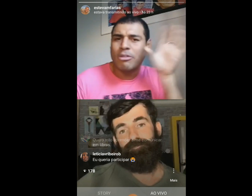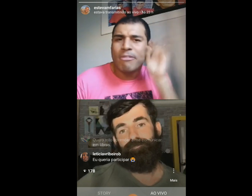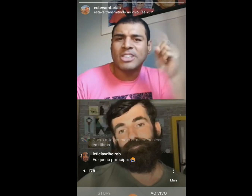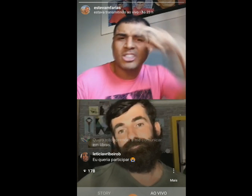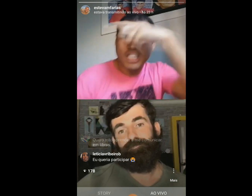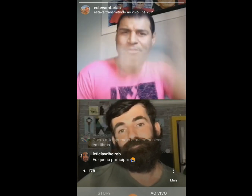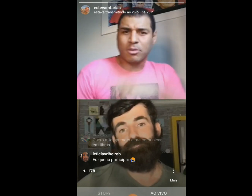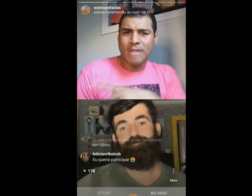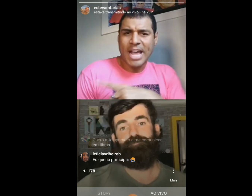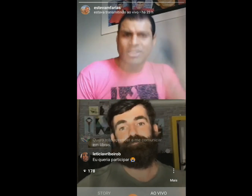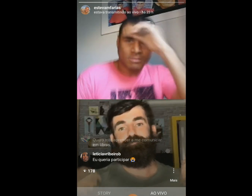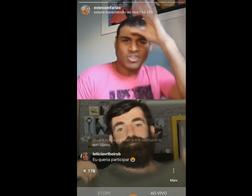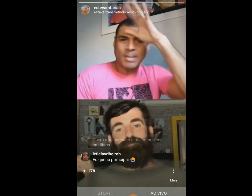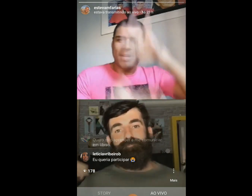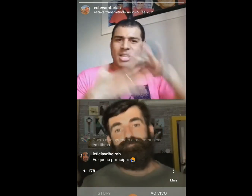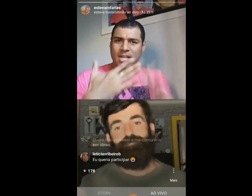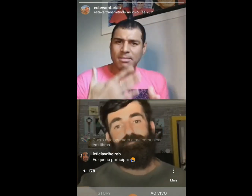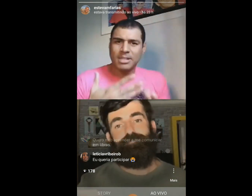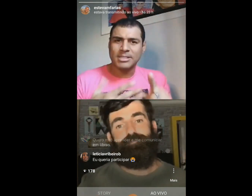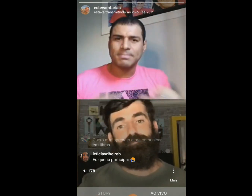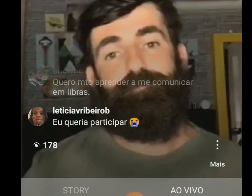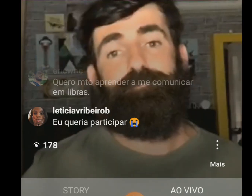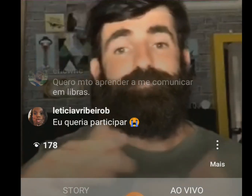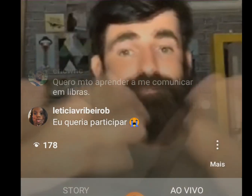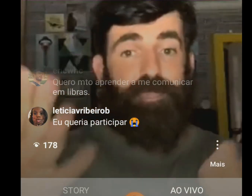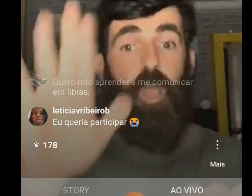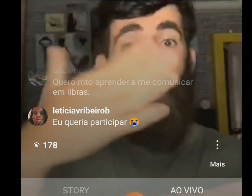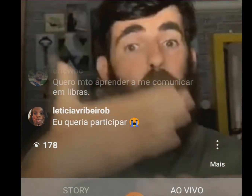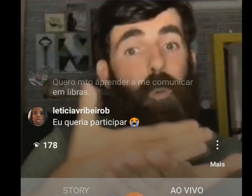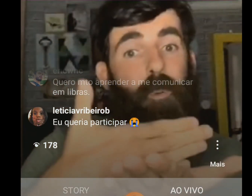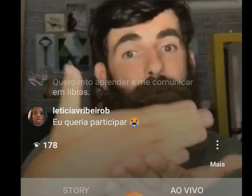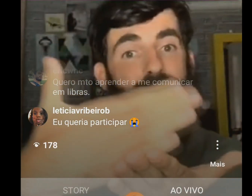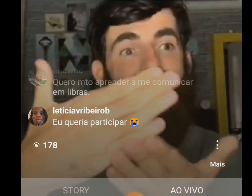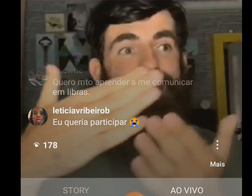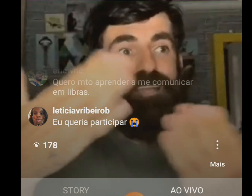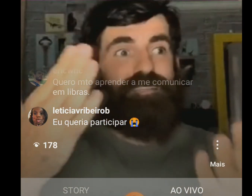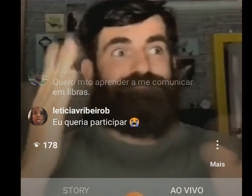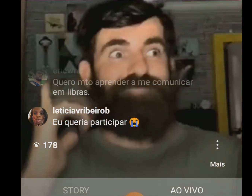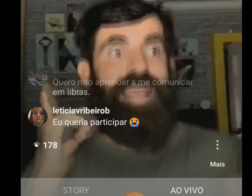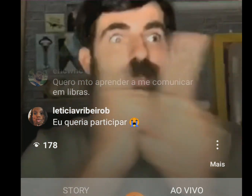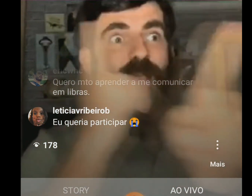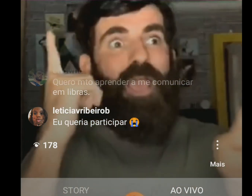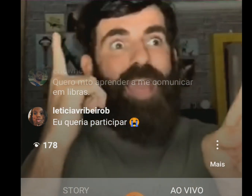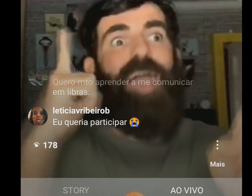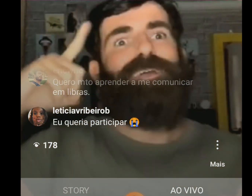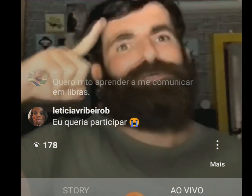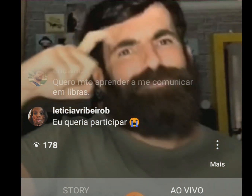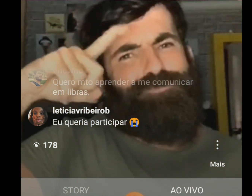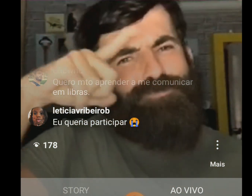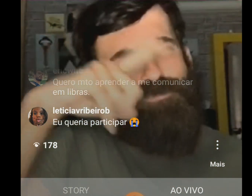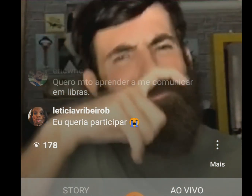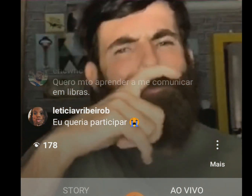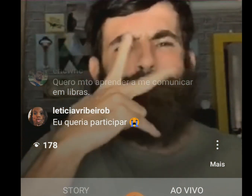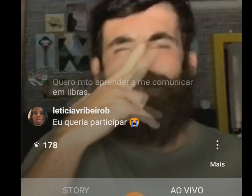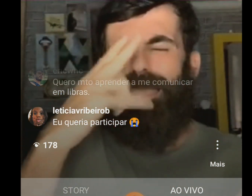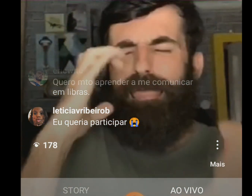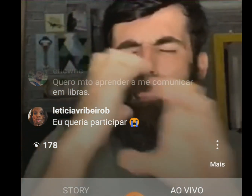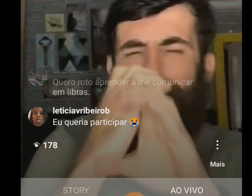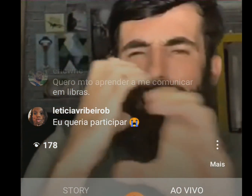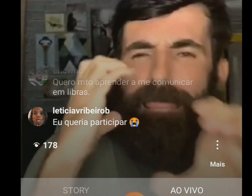têm dificuldade de aprender Libras? Então, no começo, parece que o primeiro contato é difícil, não tem muita